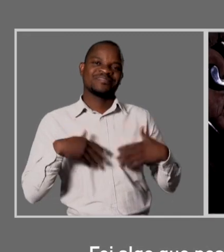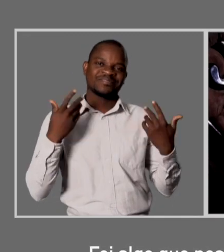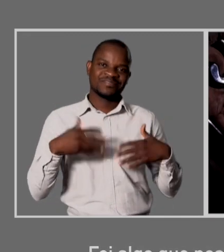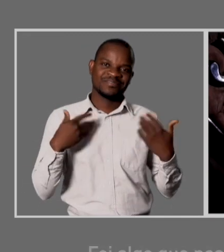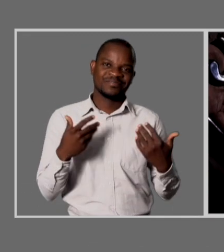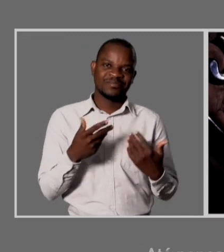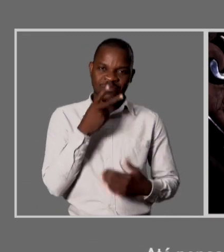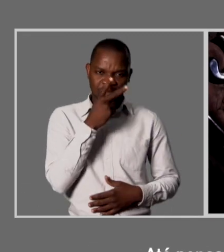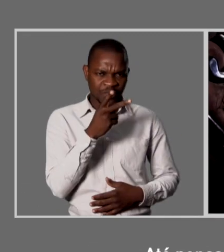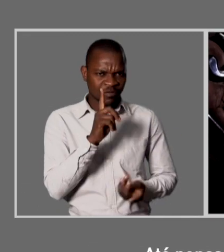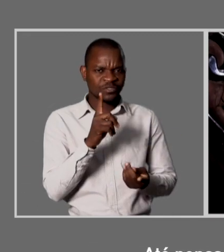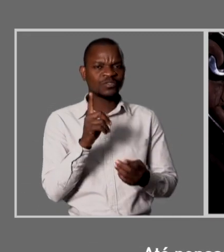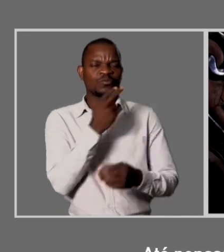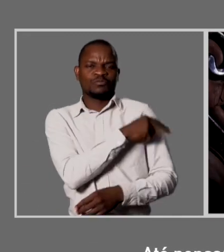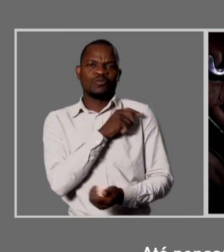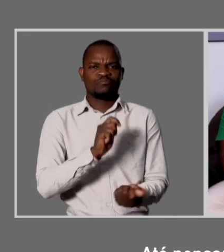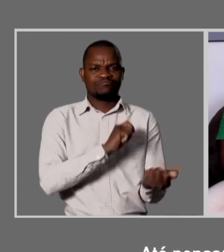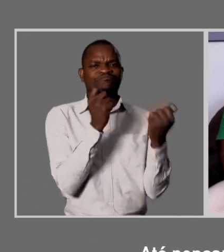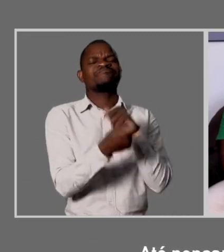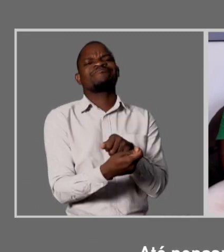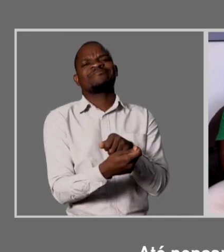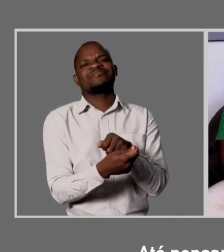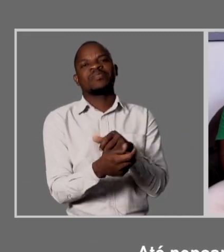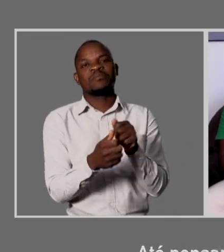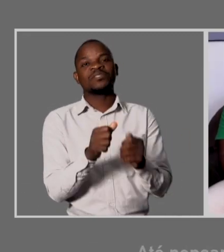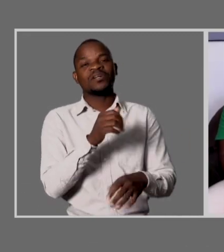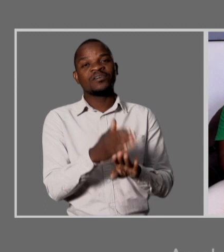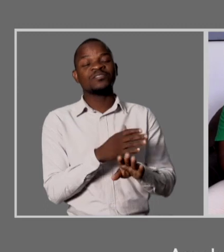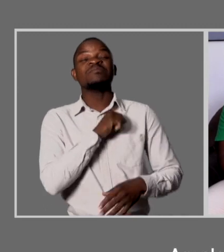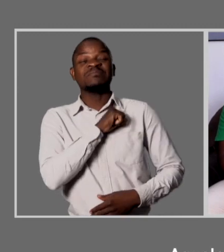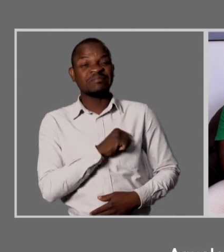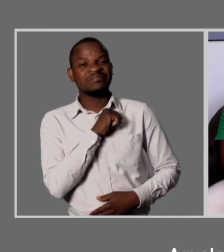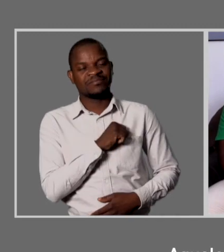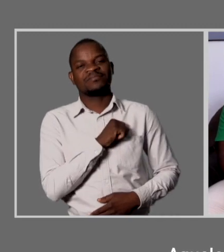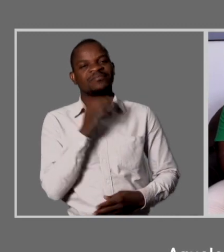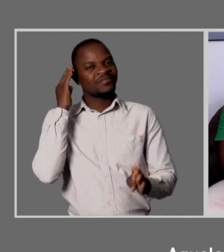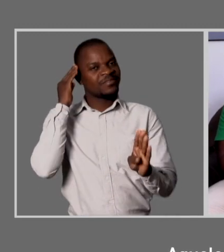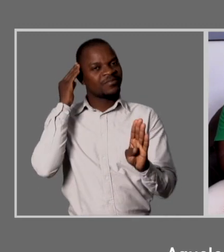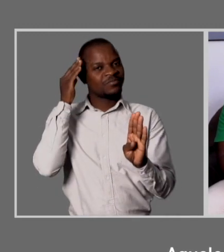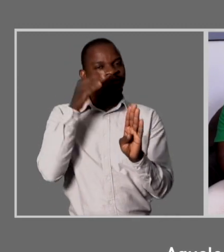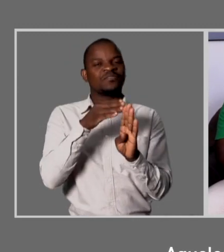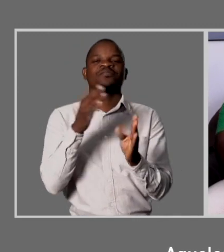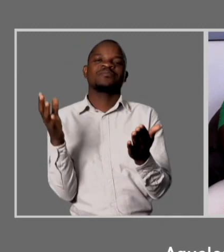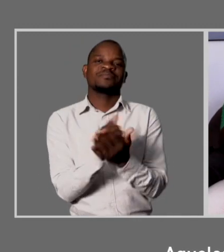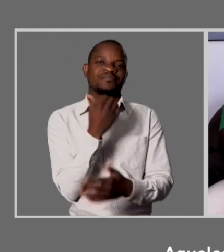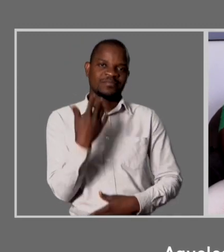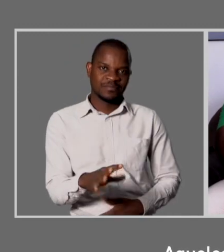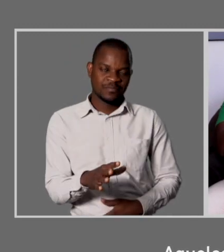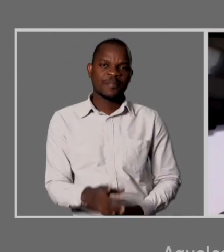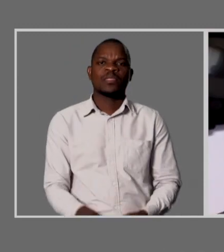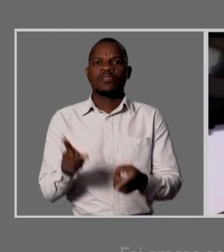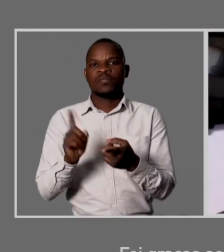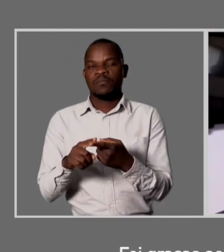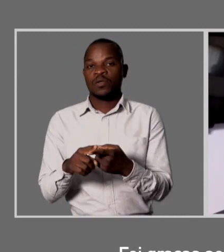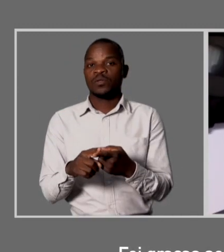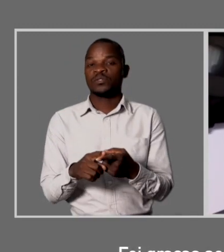acreditamos, até pensamos que elas foram trocadas, que aquele esforço tudo valeu a pena.